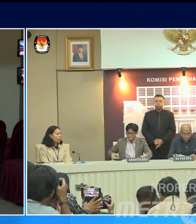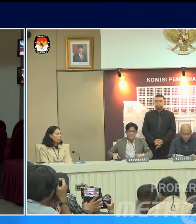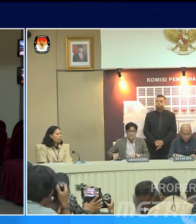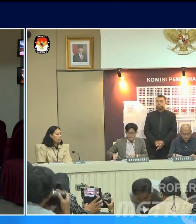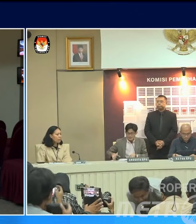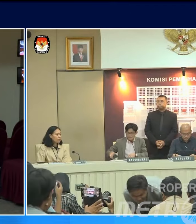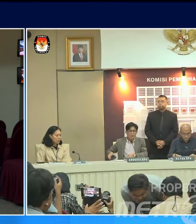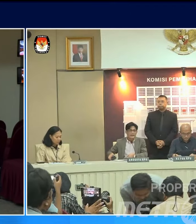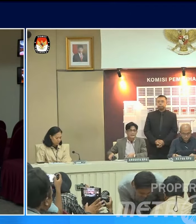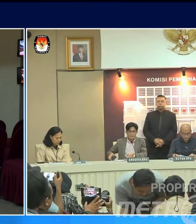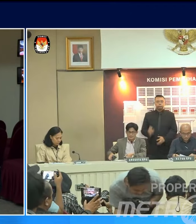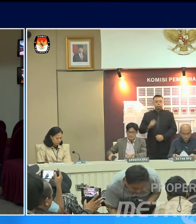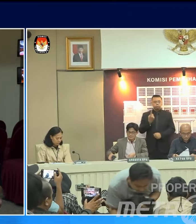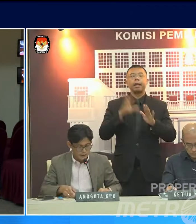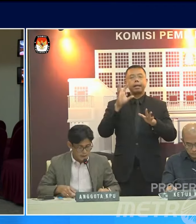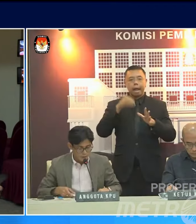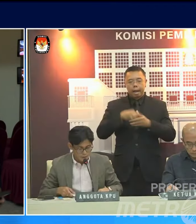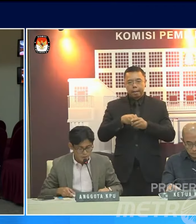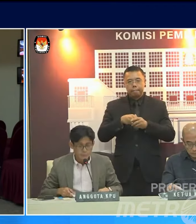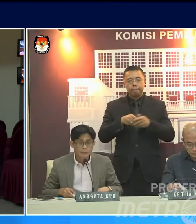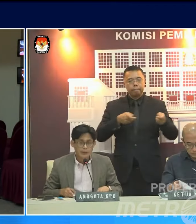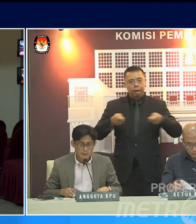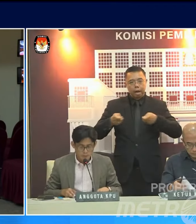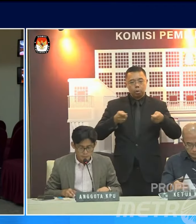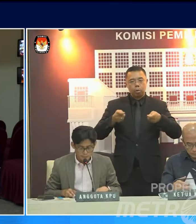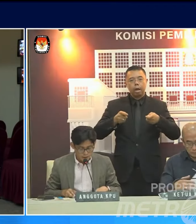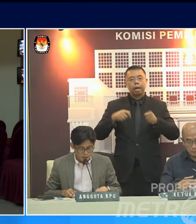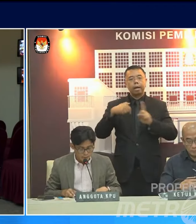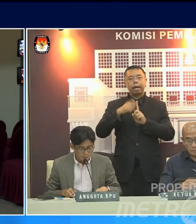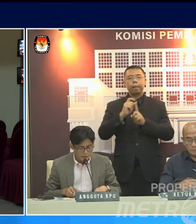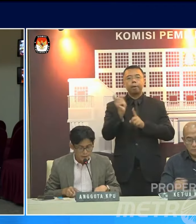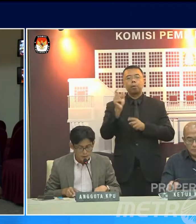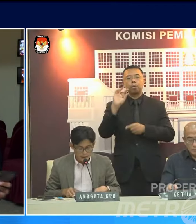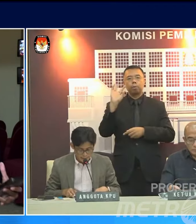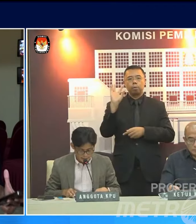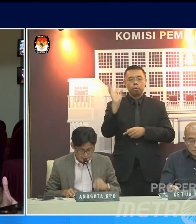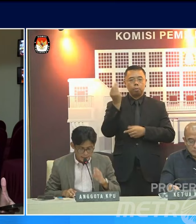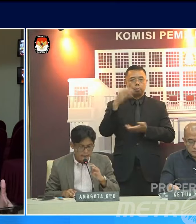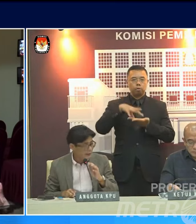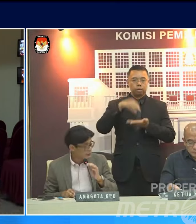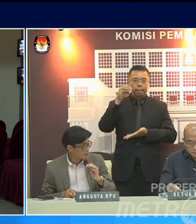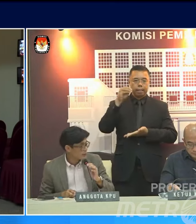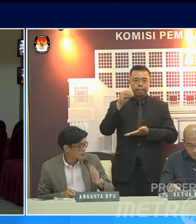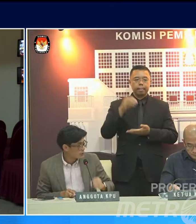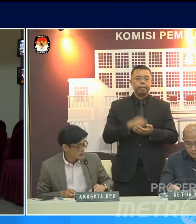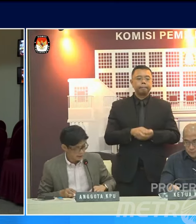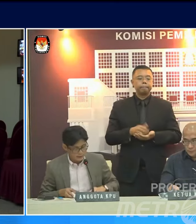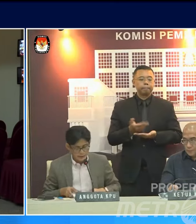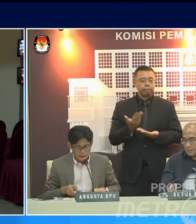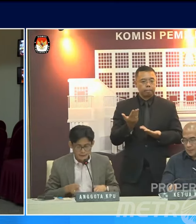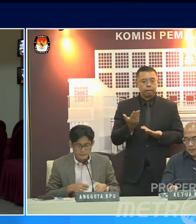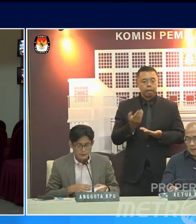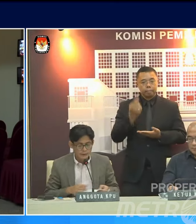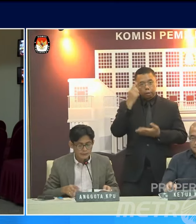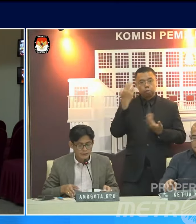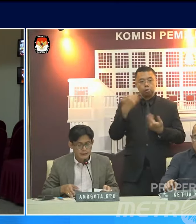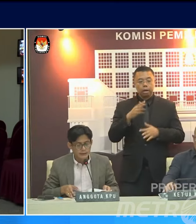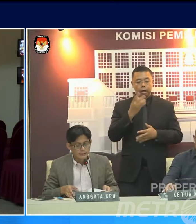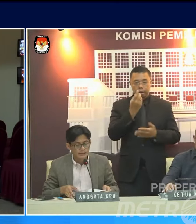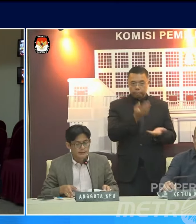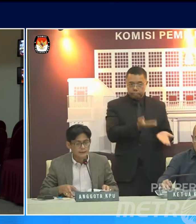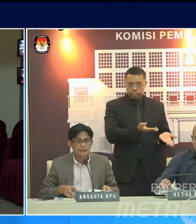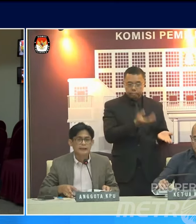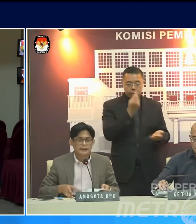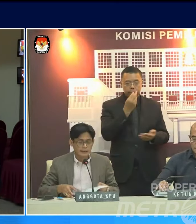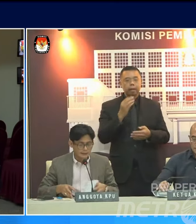proses rekapitulasi ini dapat berlangsung setelah masing-masing PPLN ini sudah mengirimkan dokumen terkait kepada ke kantor KPU Pusat untuk